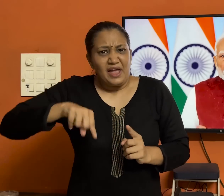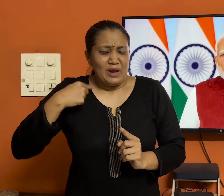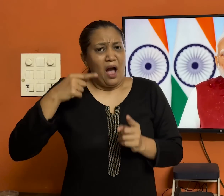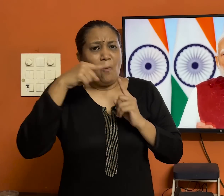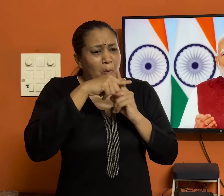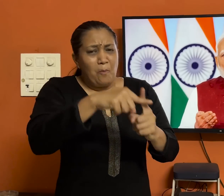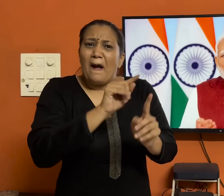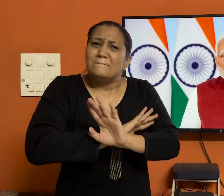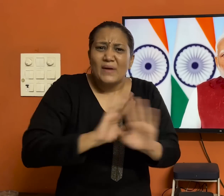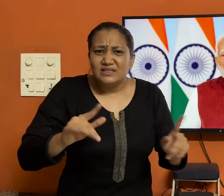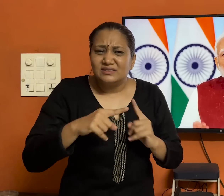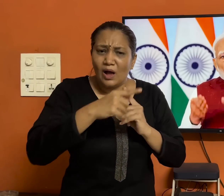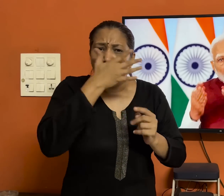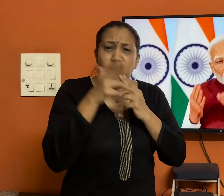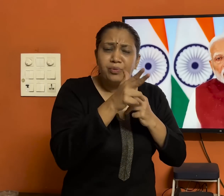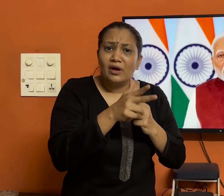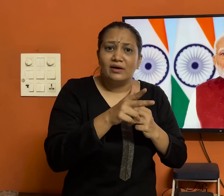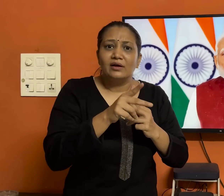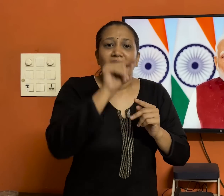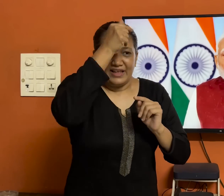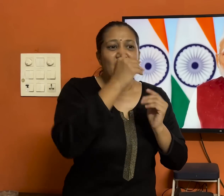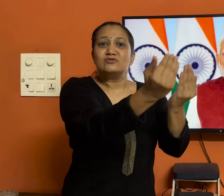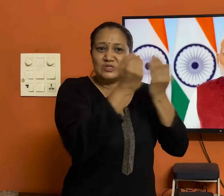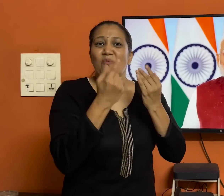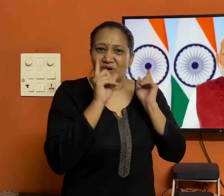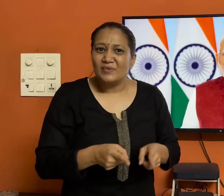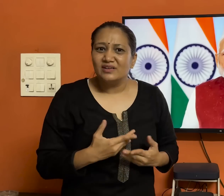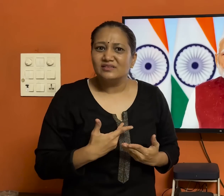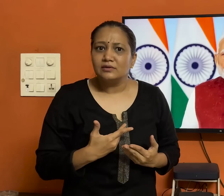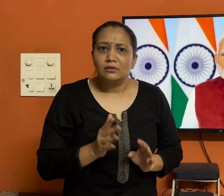भारत की कार्रवाई का साथ देने के बजाय